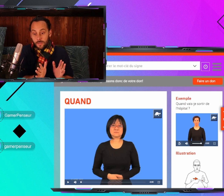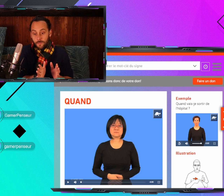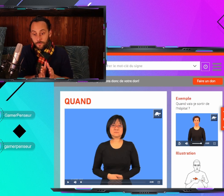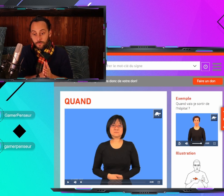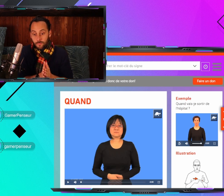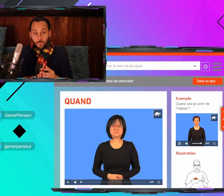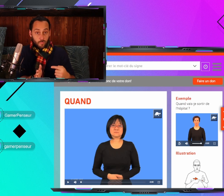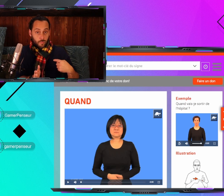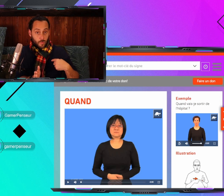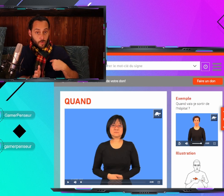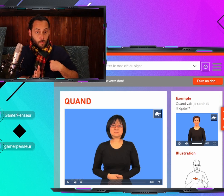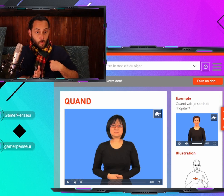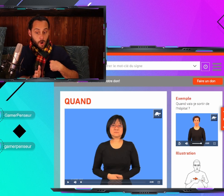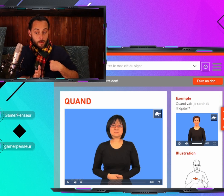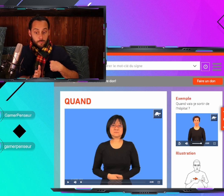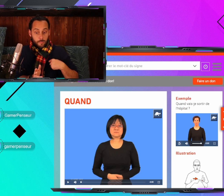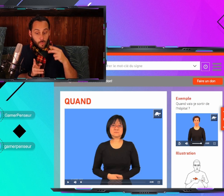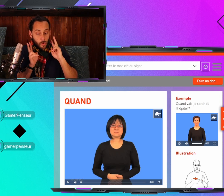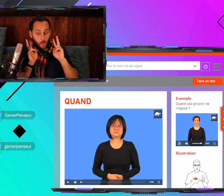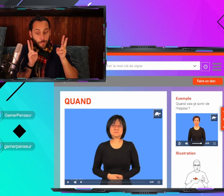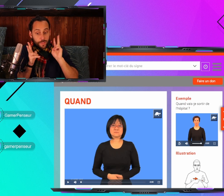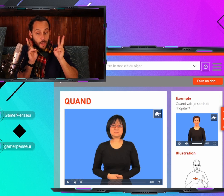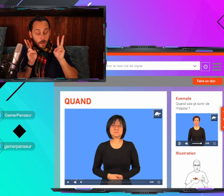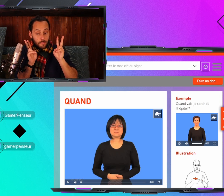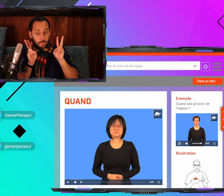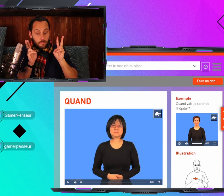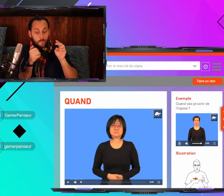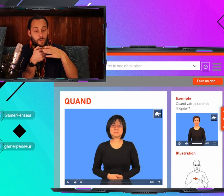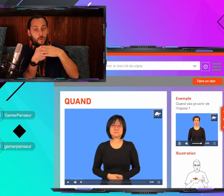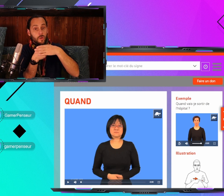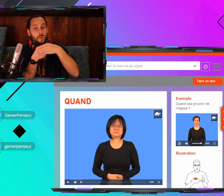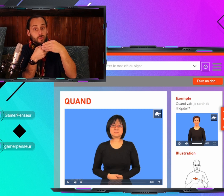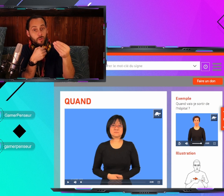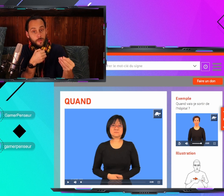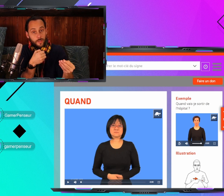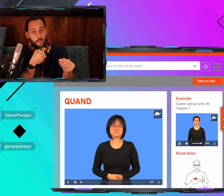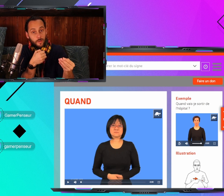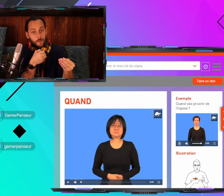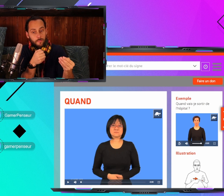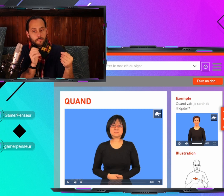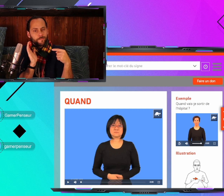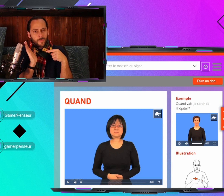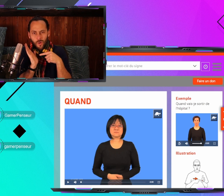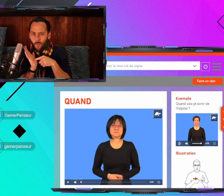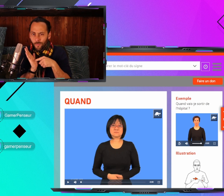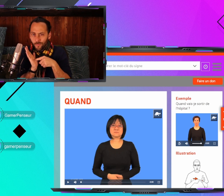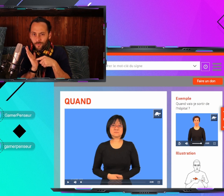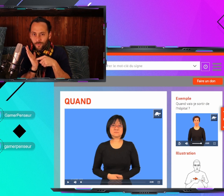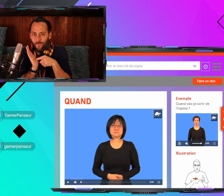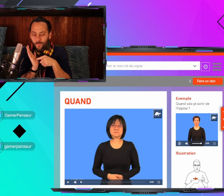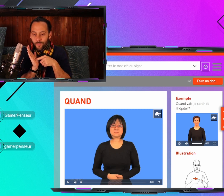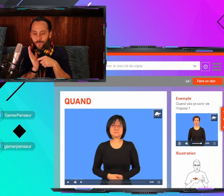règles LSF. Moi, hôpital, sortir, quand?